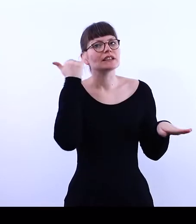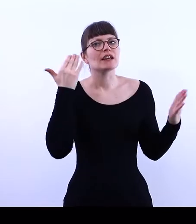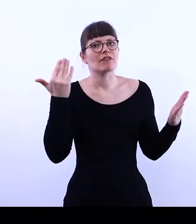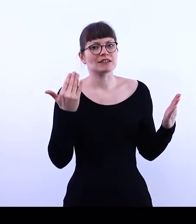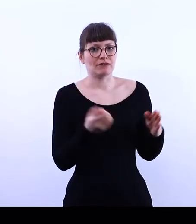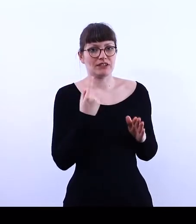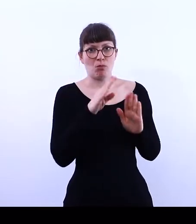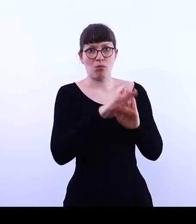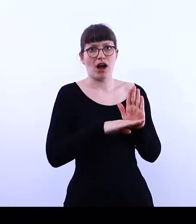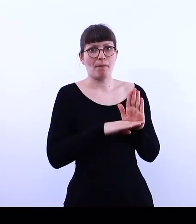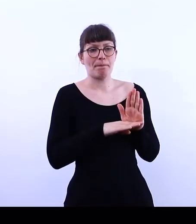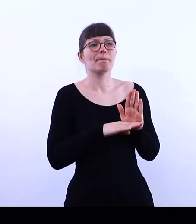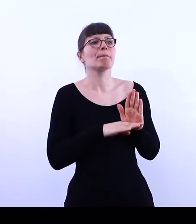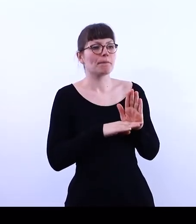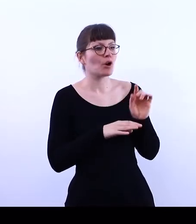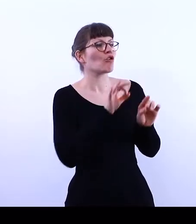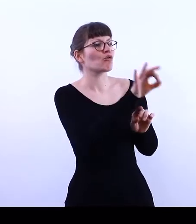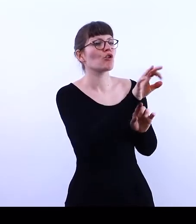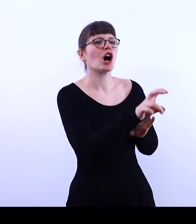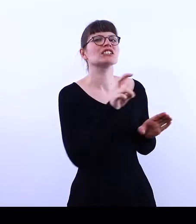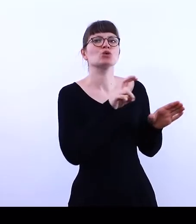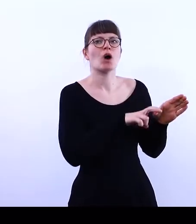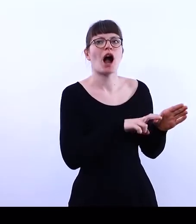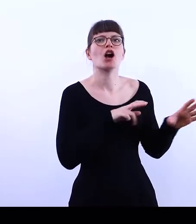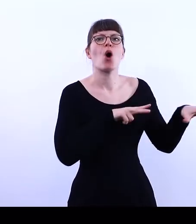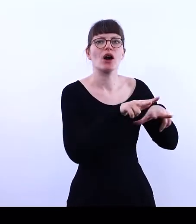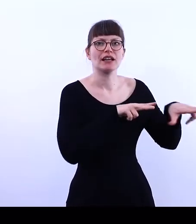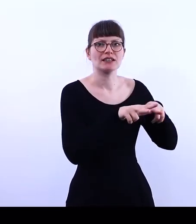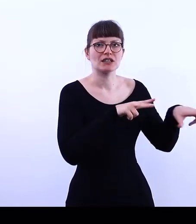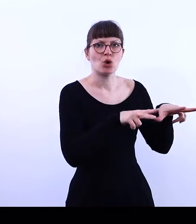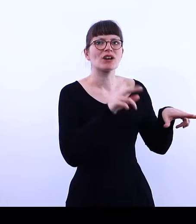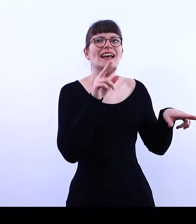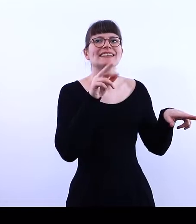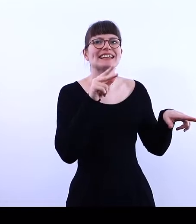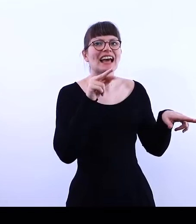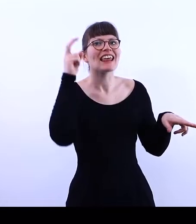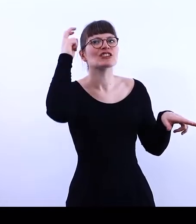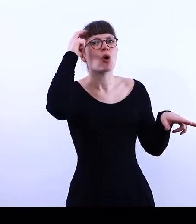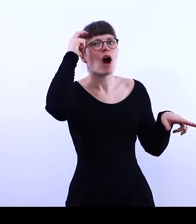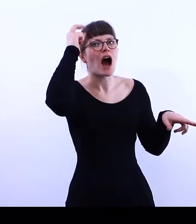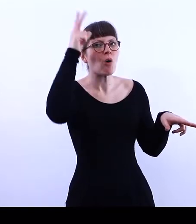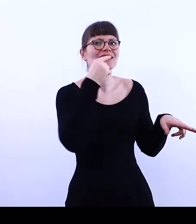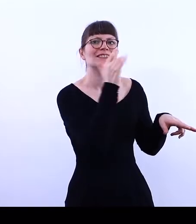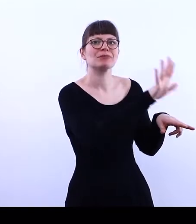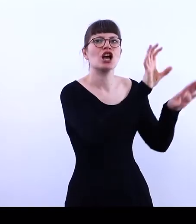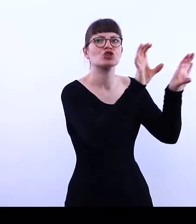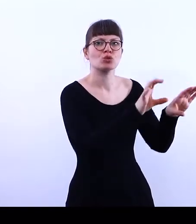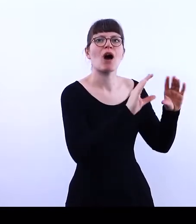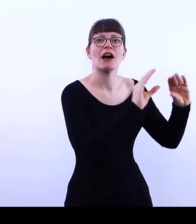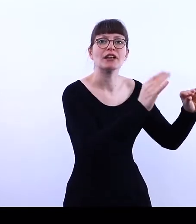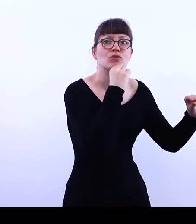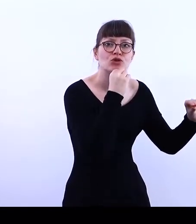Zugang zu Organisationen, die dieses digitale Know-how brauchen, die das gut anwenden könnten in ihren Strukturen, aber eben nicht wissen, wie.